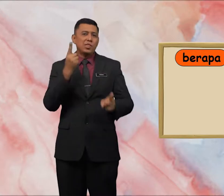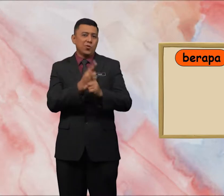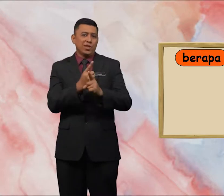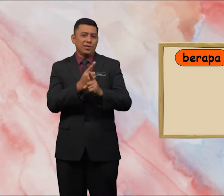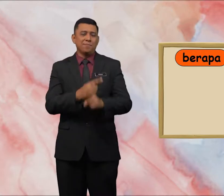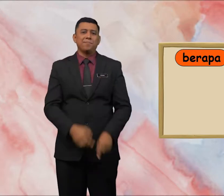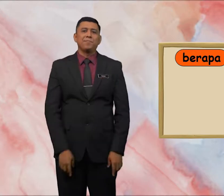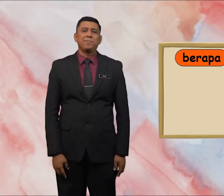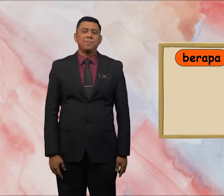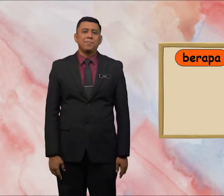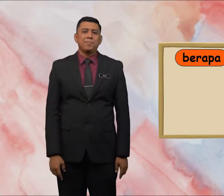betul.